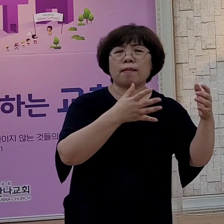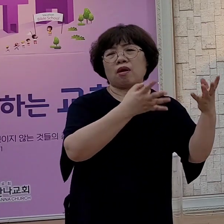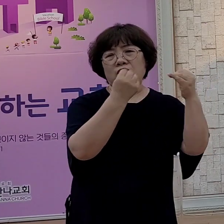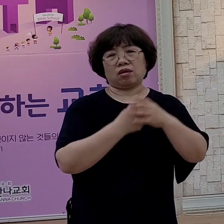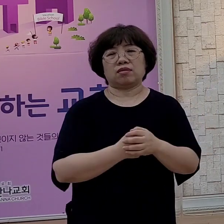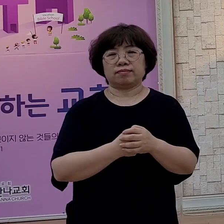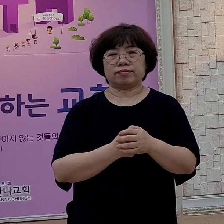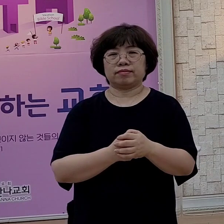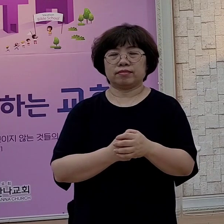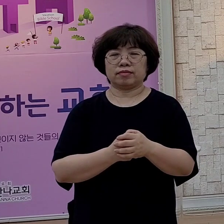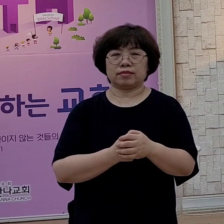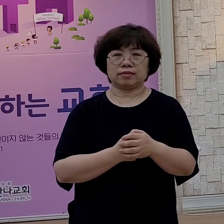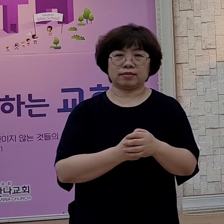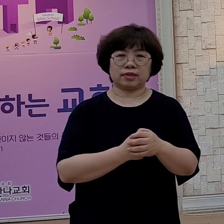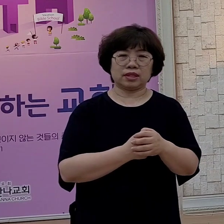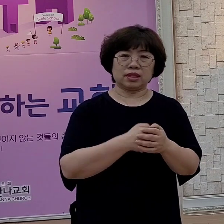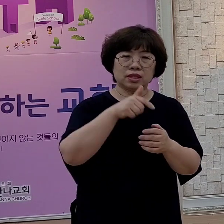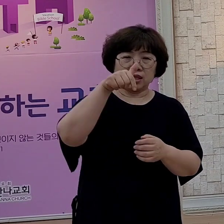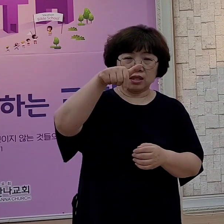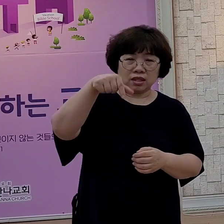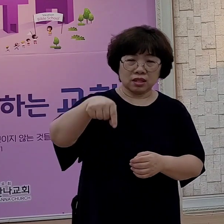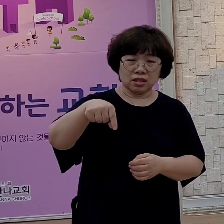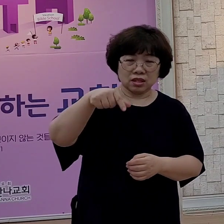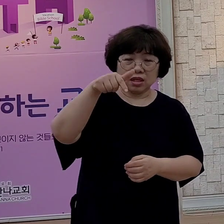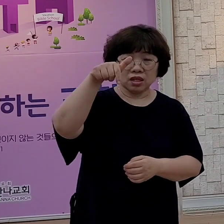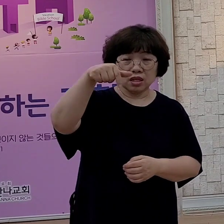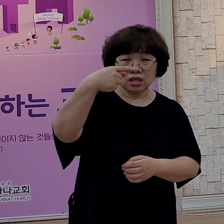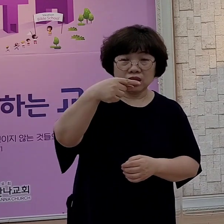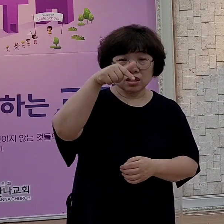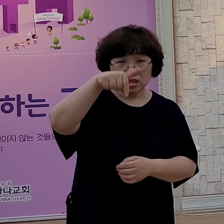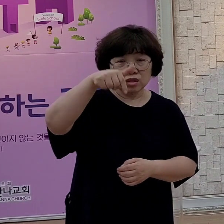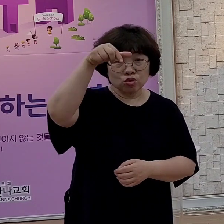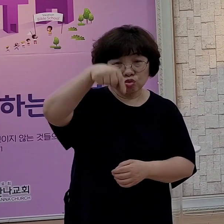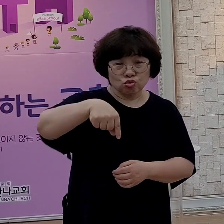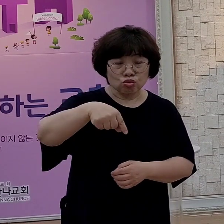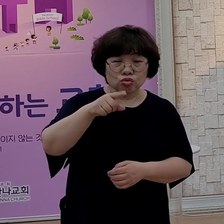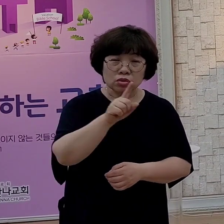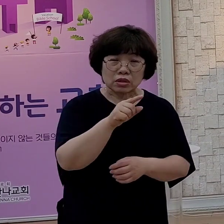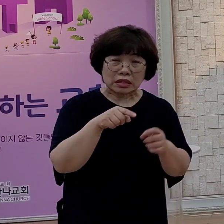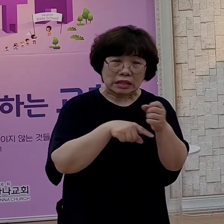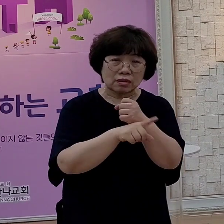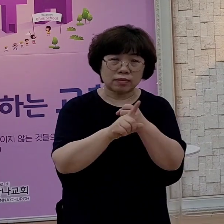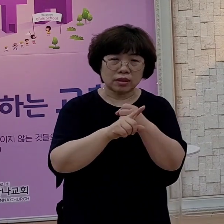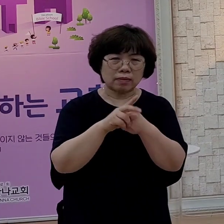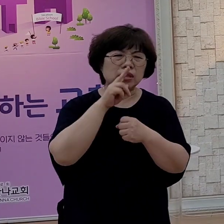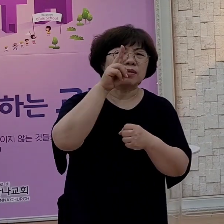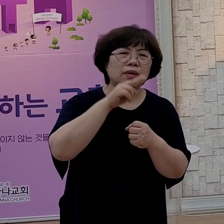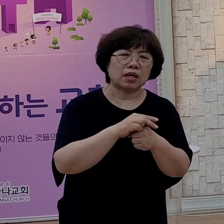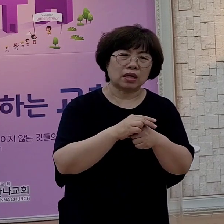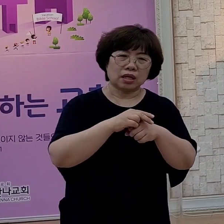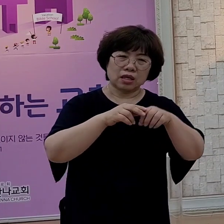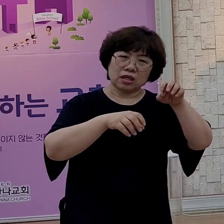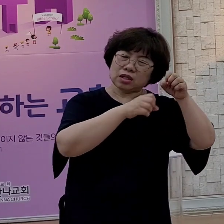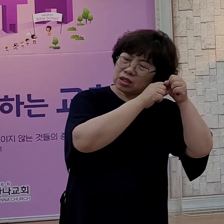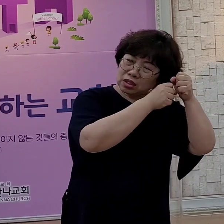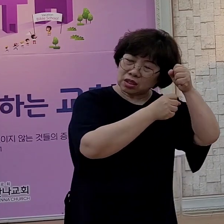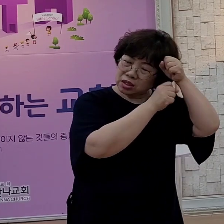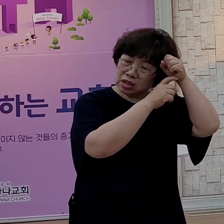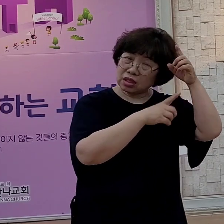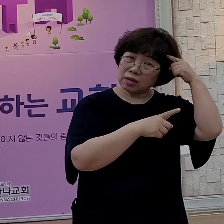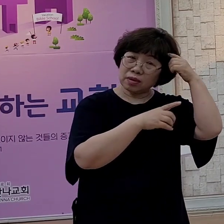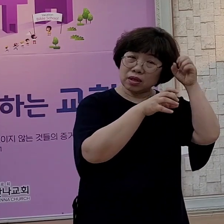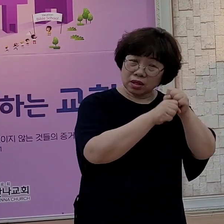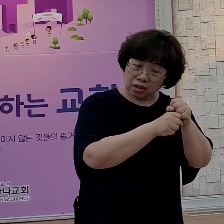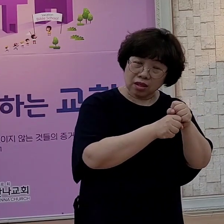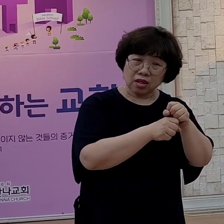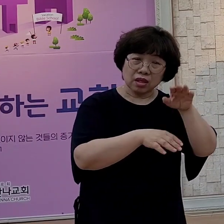우리 뭐 극우라 그러고 극좌라 그러잖아요. 여러분 위험한 일이에요. 제가 이 강단에서 분명히